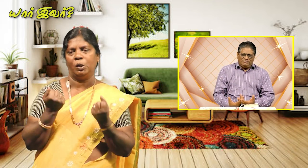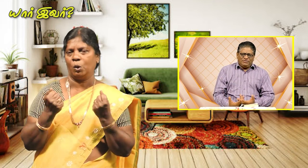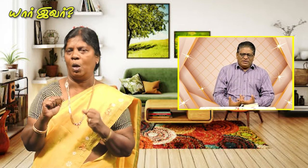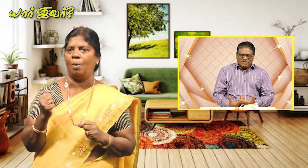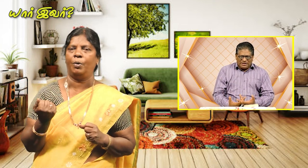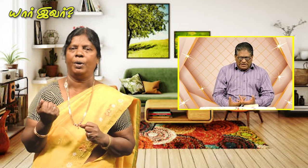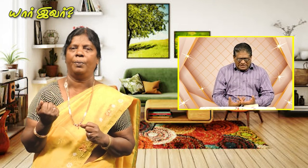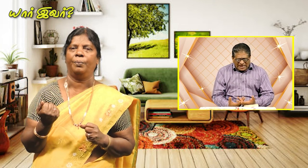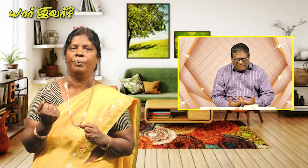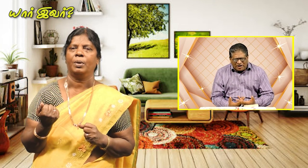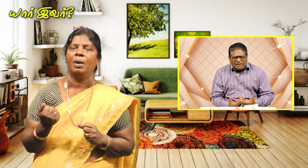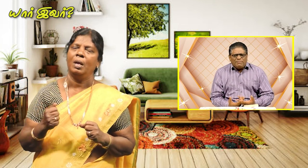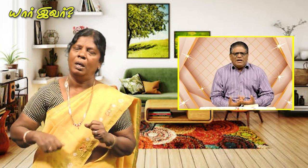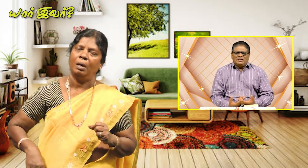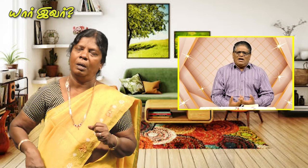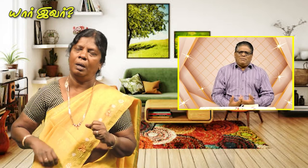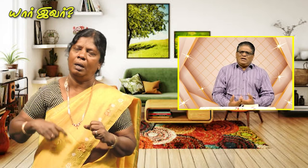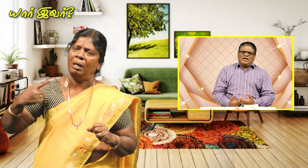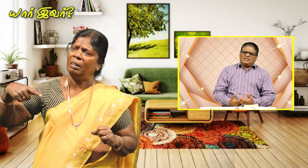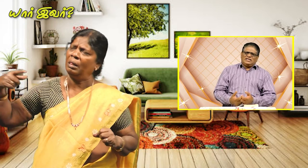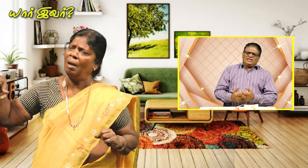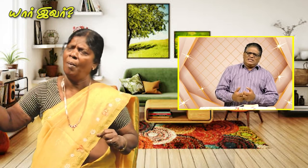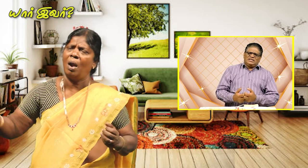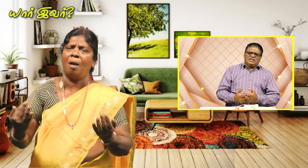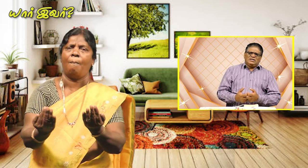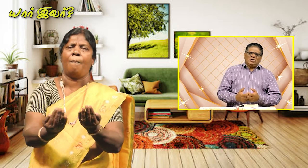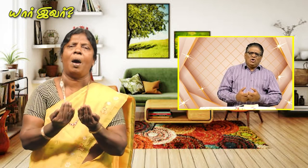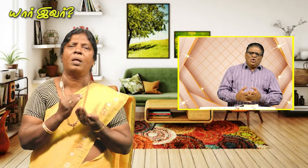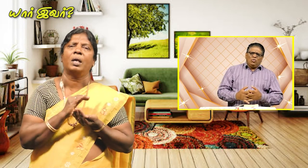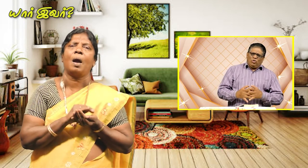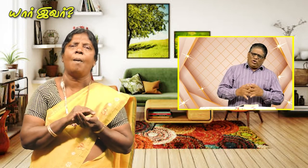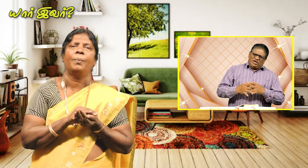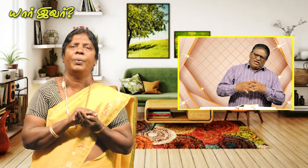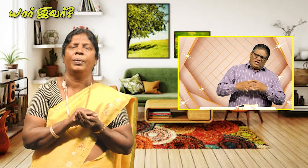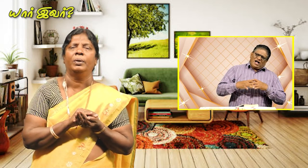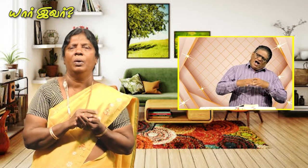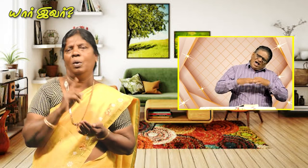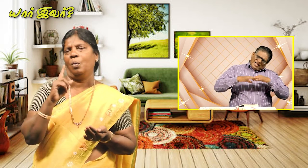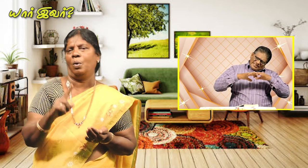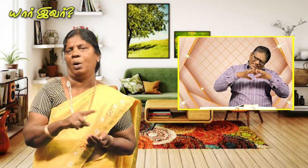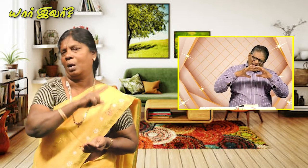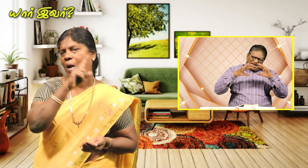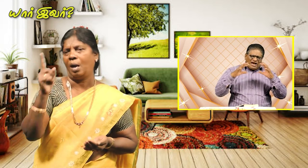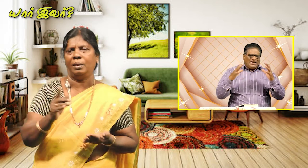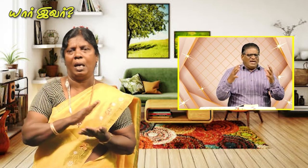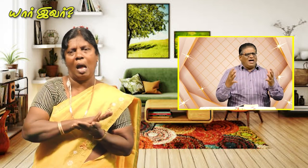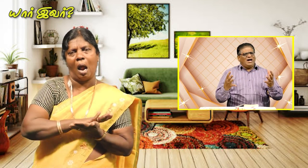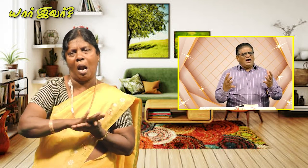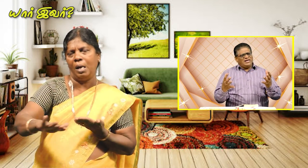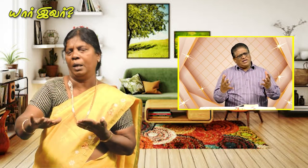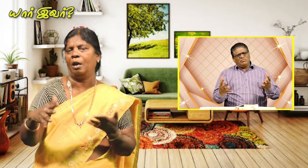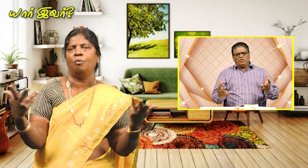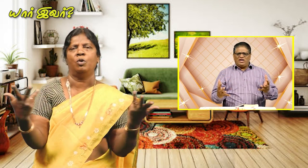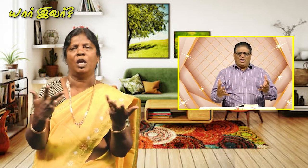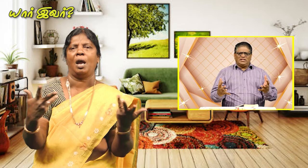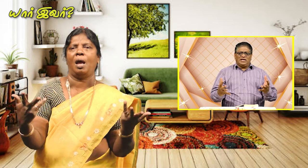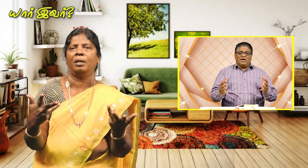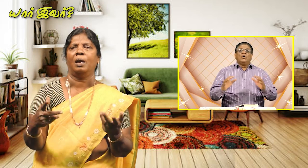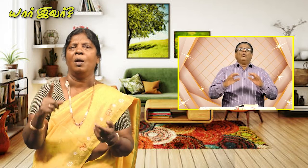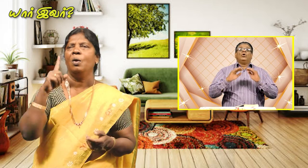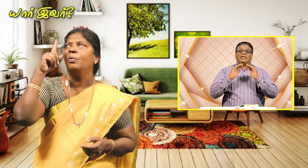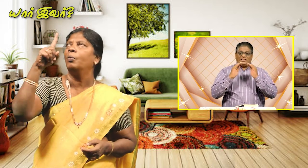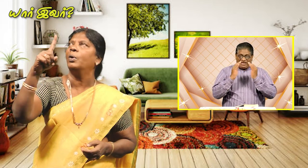பெறுகிறார்கள். நித்தியமான பாதுகாப்புனா அர்த்தம் என்னது, ஒரு காலத்தால் அழியா அழிக்க